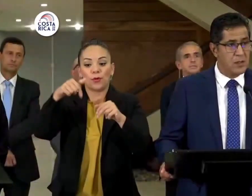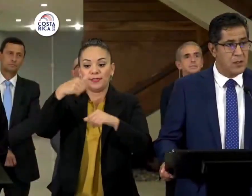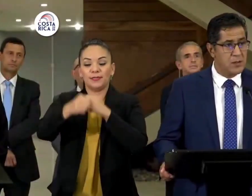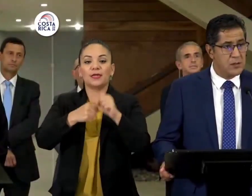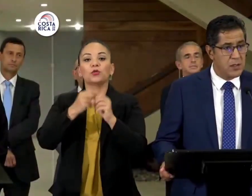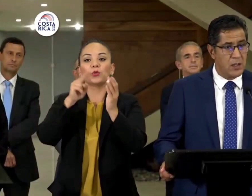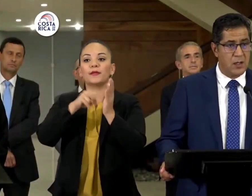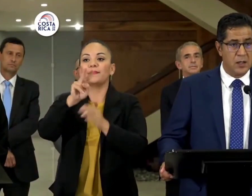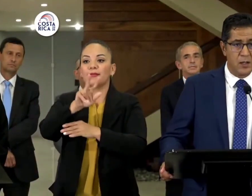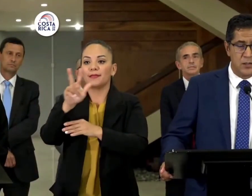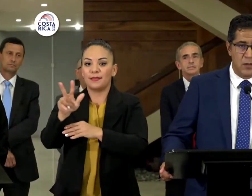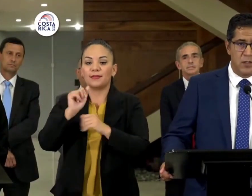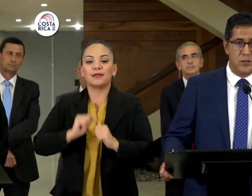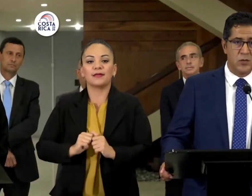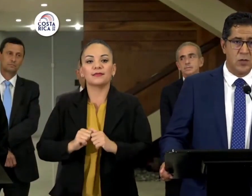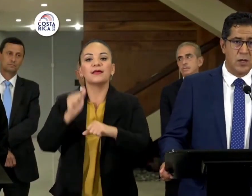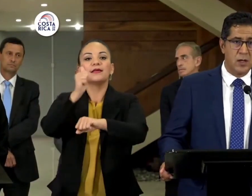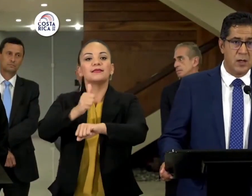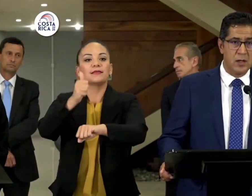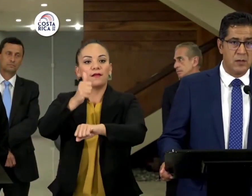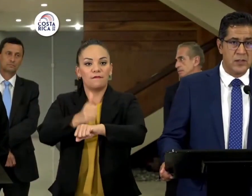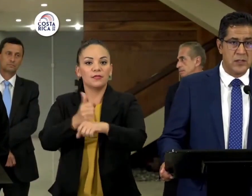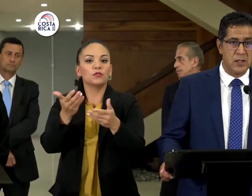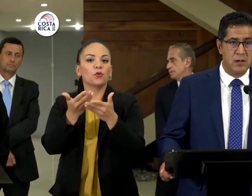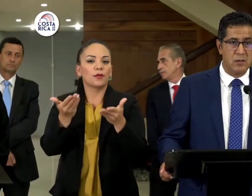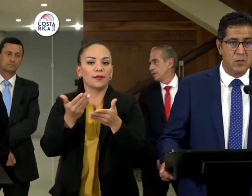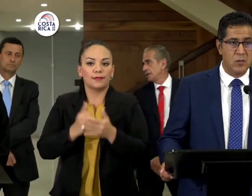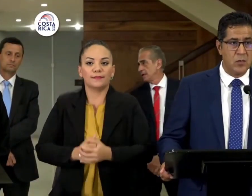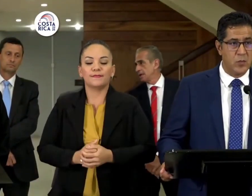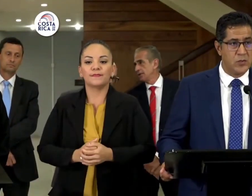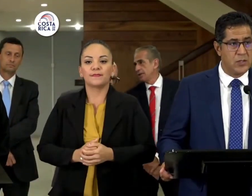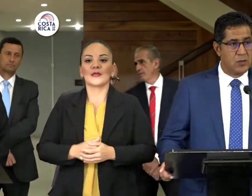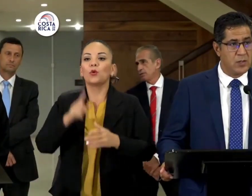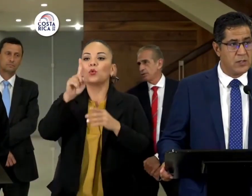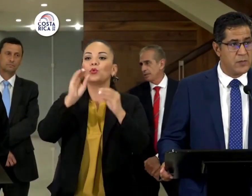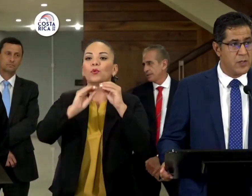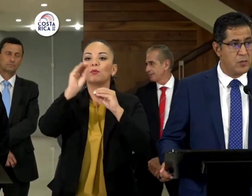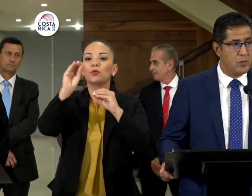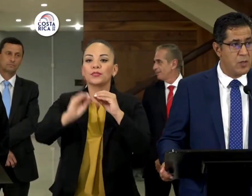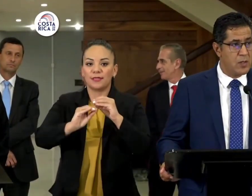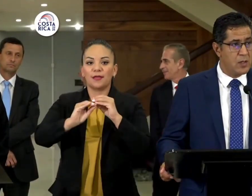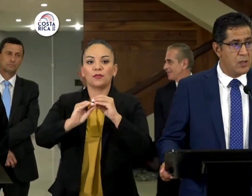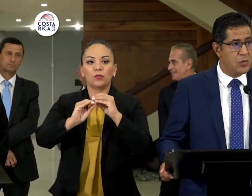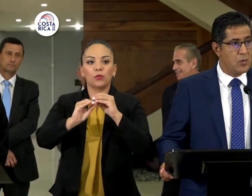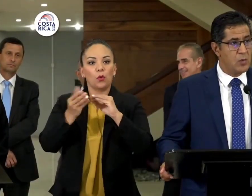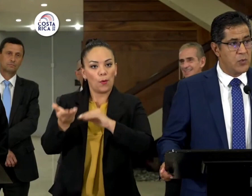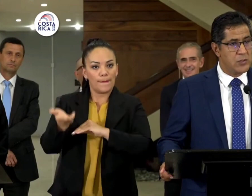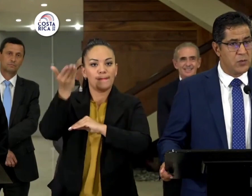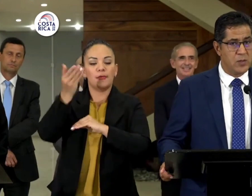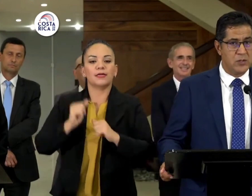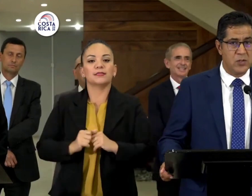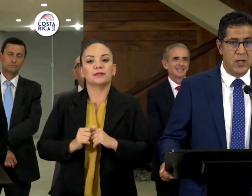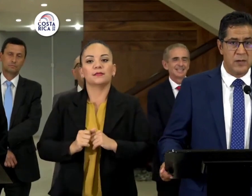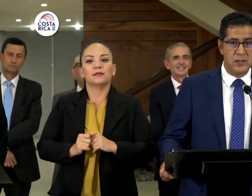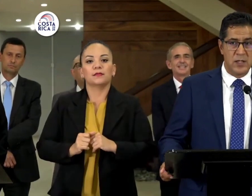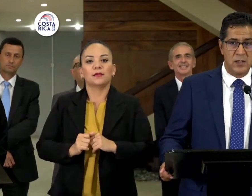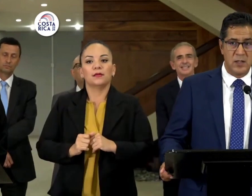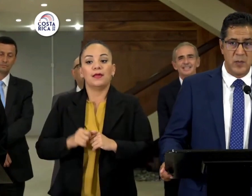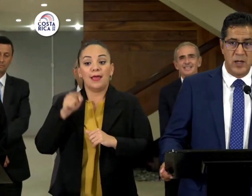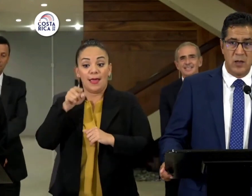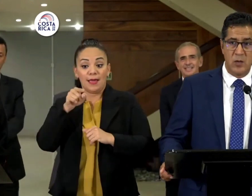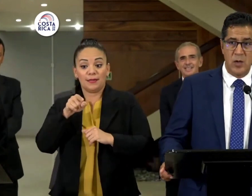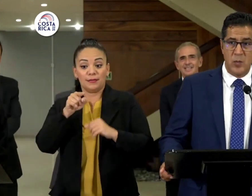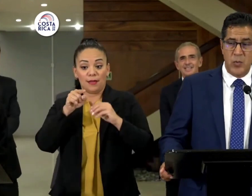2023 se estableció que iba a ser un 1% de crecimiento y un 1% adicional iba a